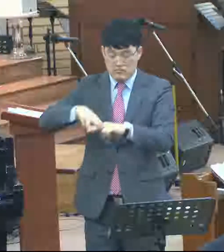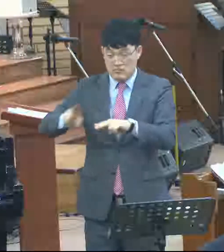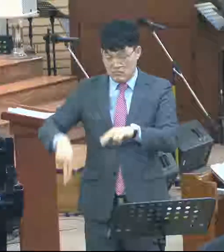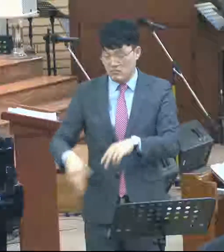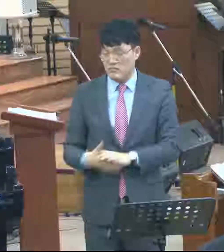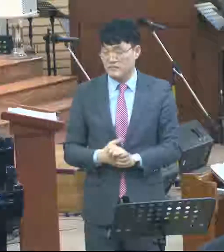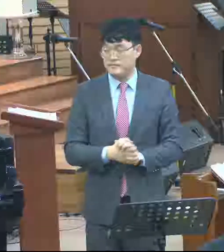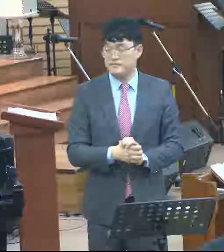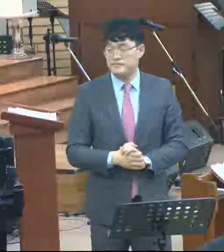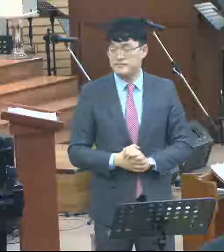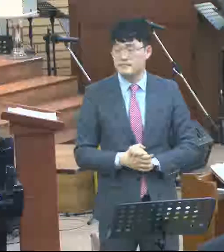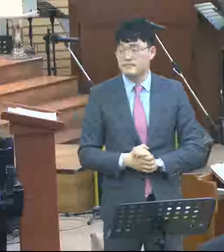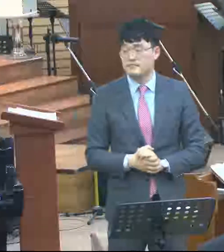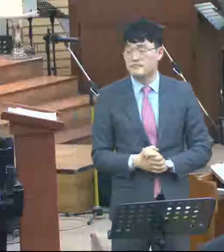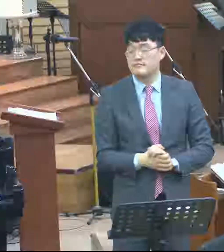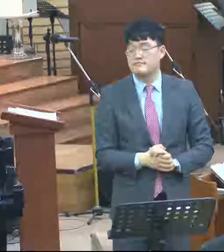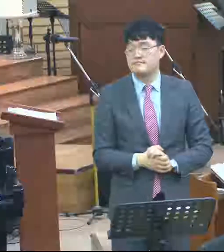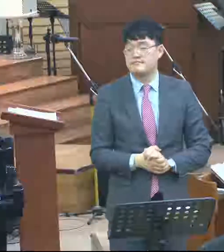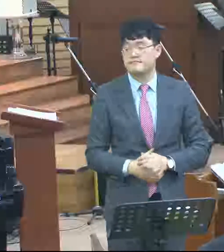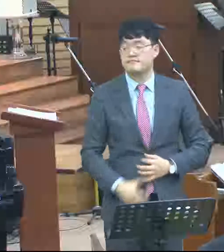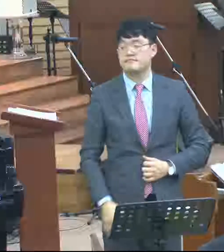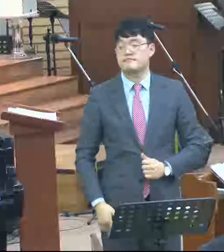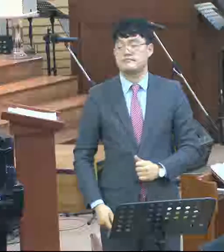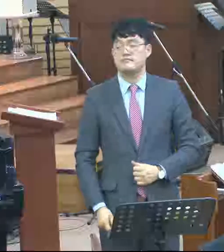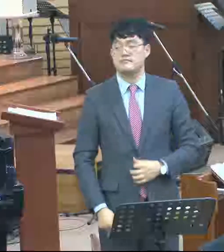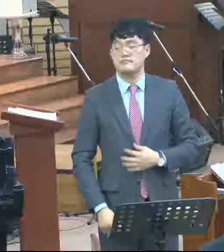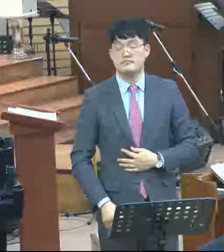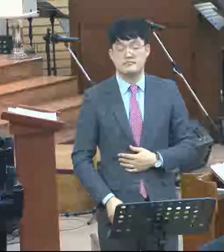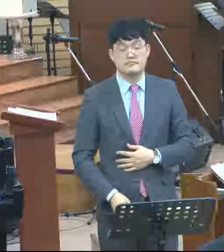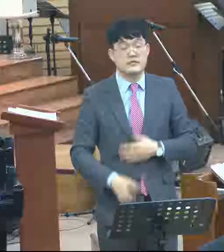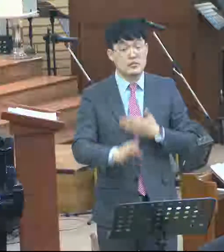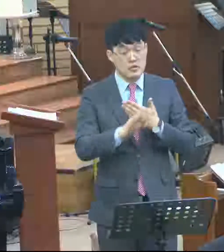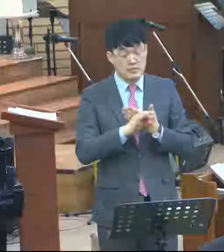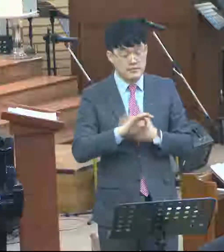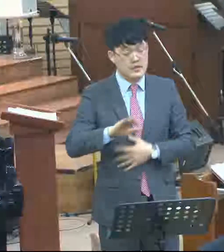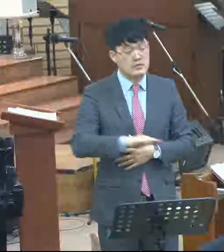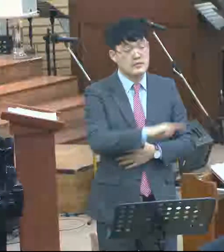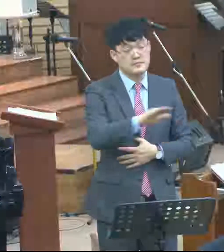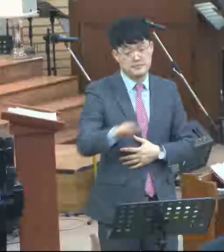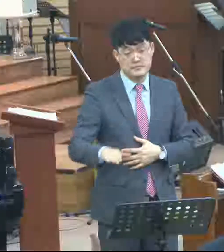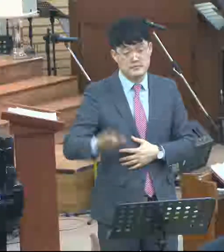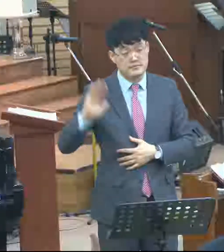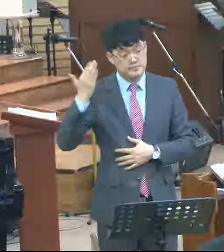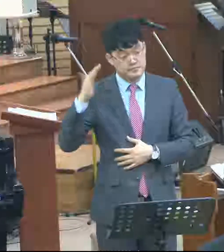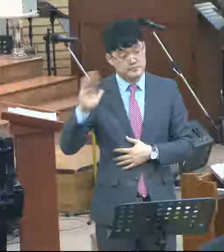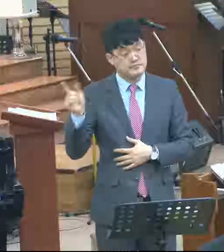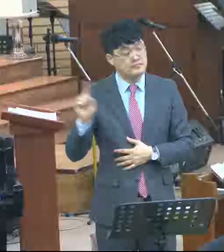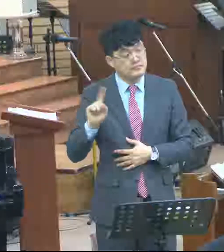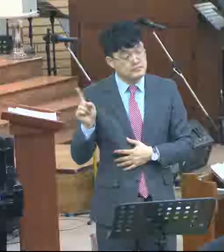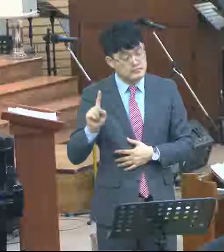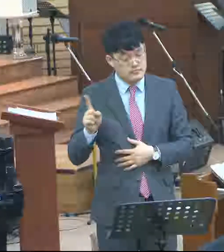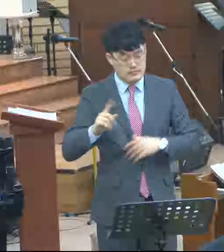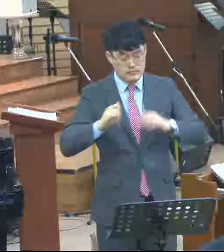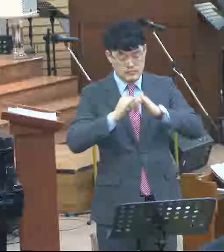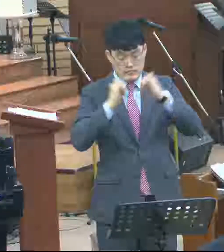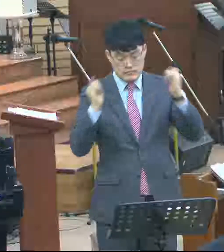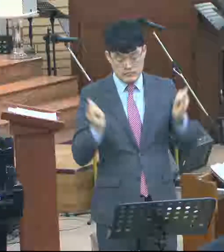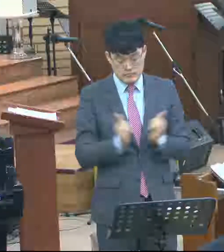이렇게 바뀌고 있지 않습니까? 그렇다면 우리는 어떤 부분에서 이 사회 요구와 권세를 가진 자의 요구를